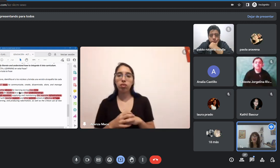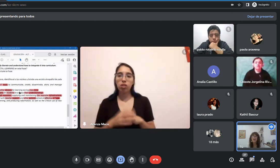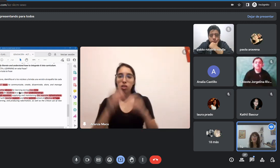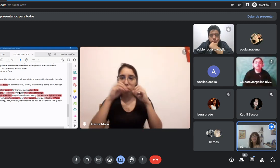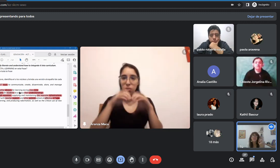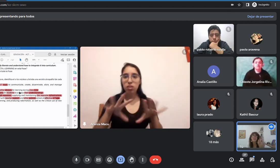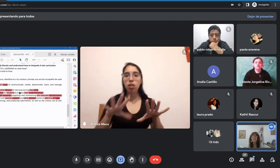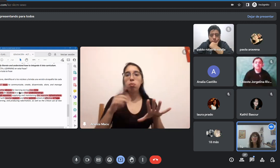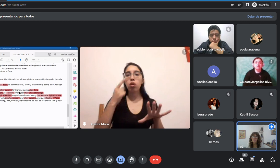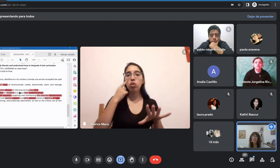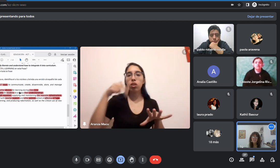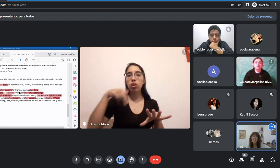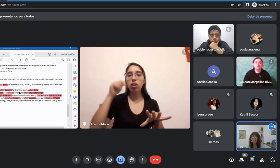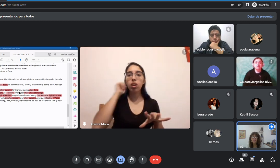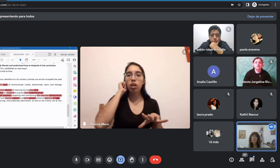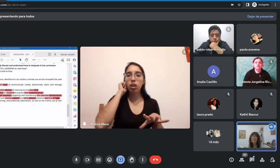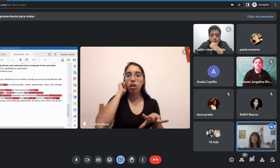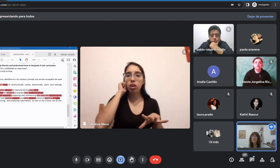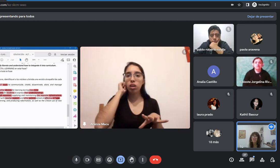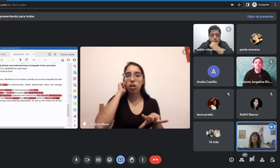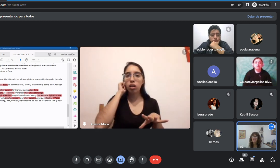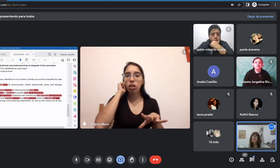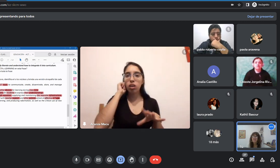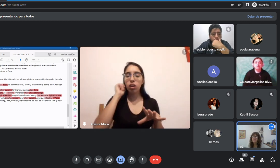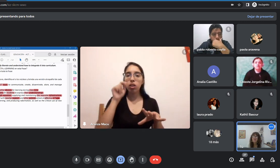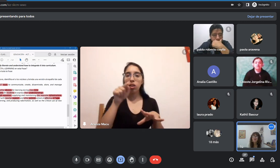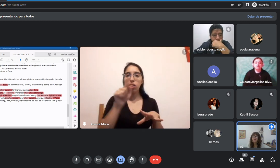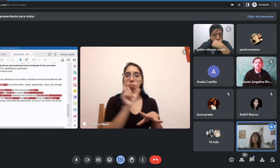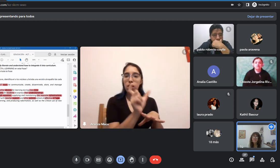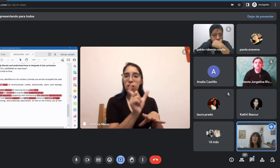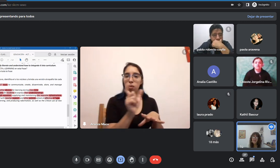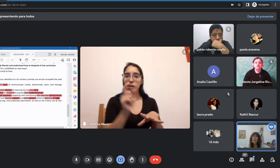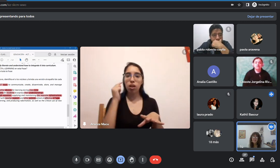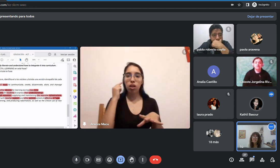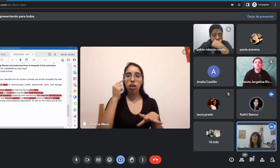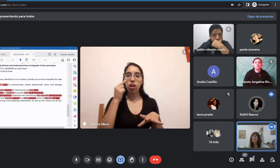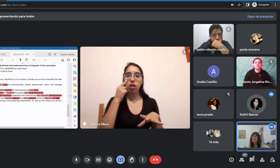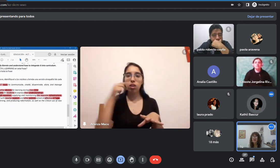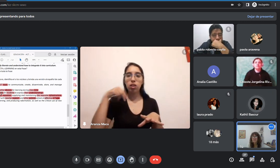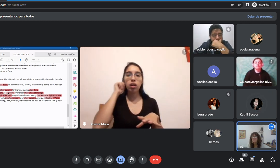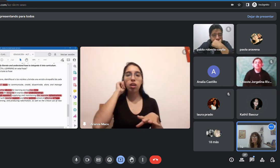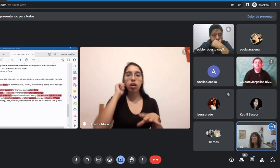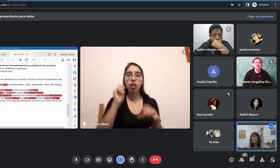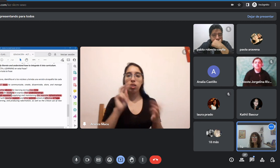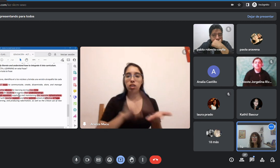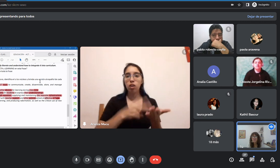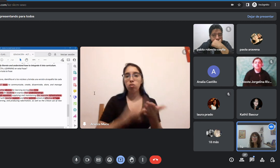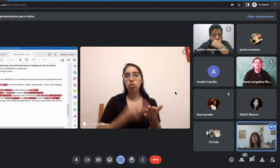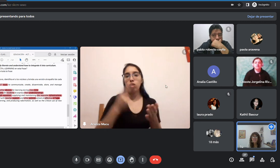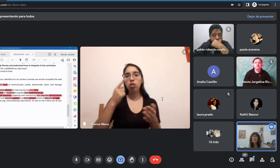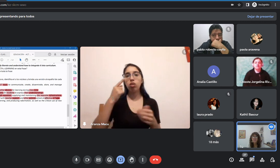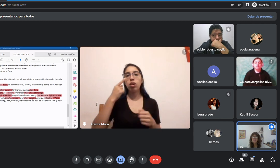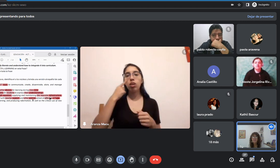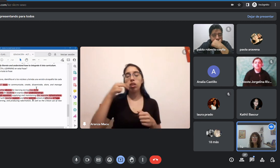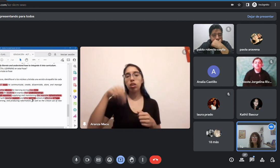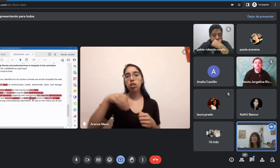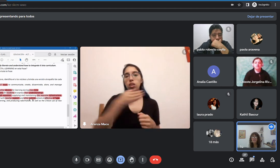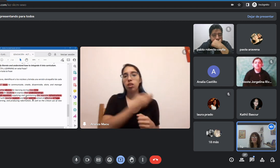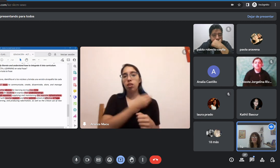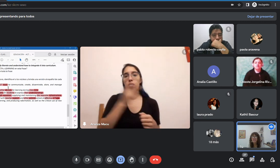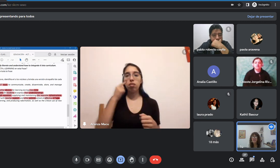en infinitivo, ¿sí? Entonces es considerar, ¿qué cosa? Hay una enumeración